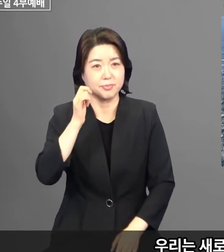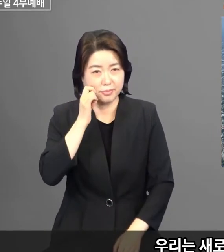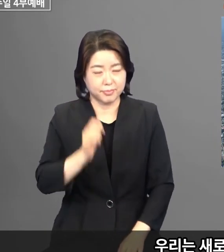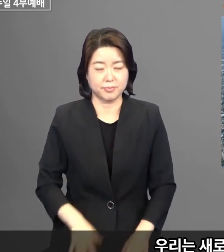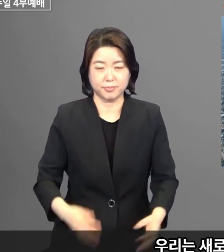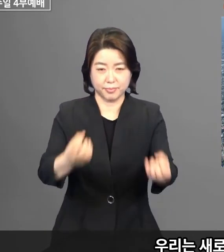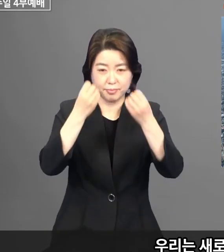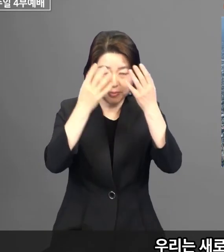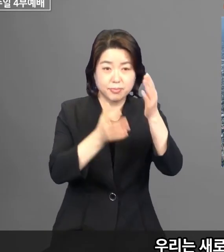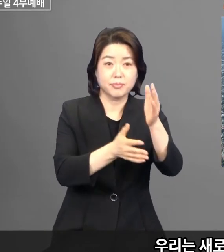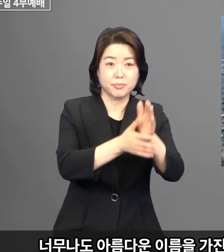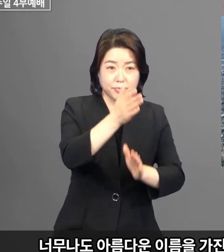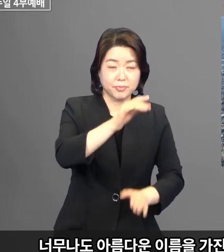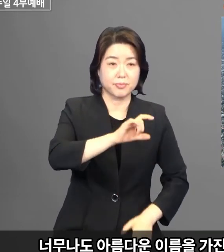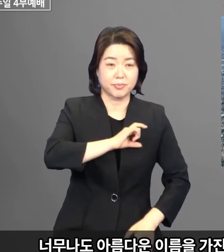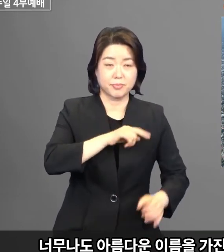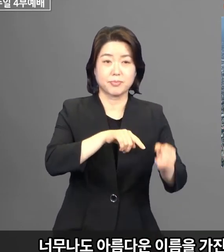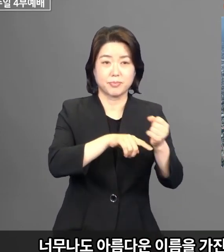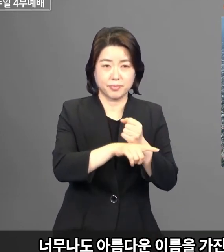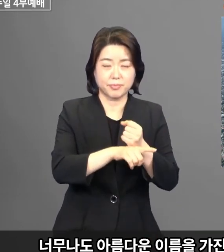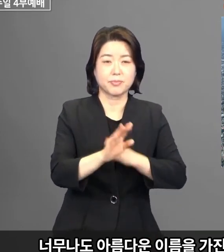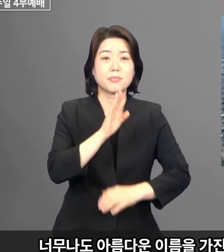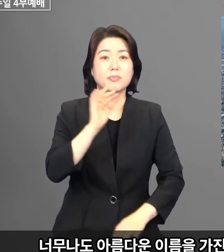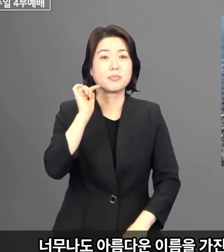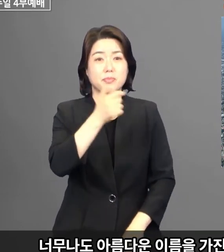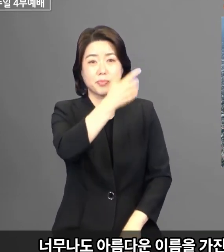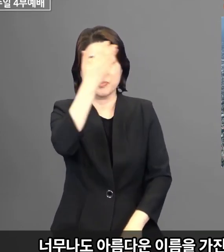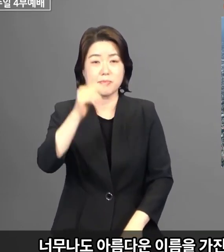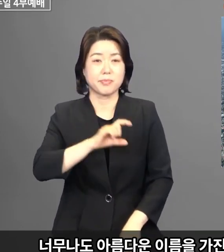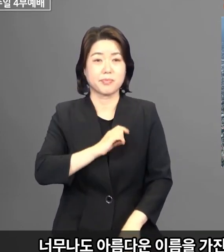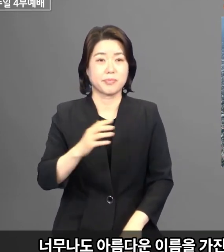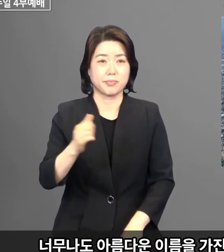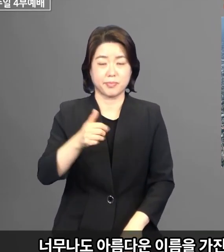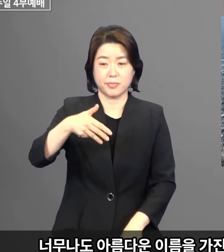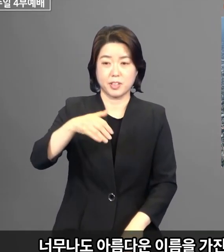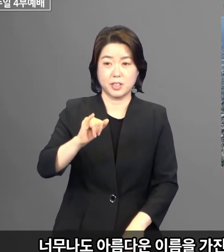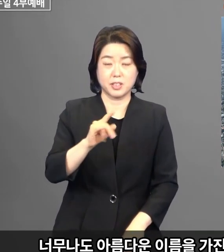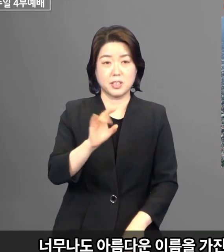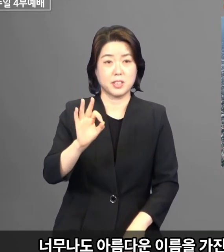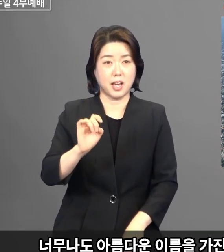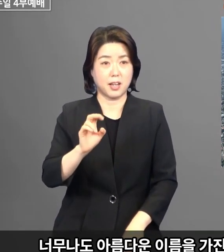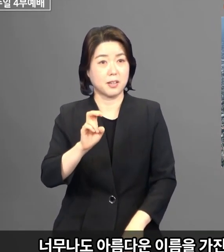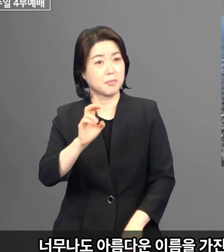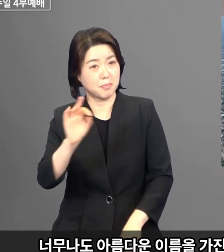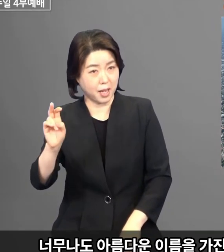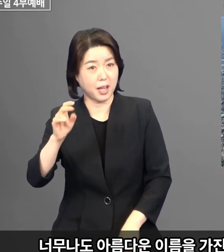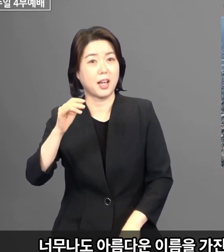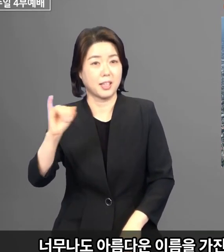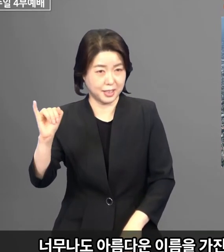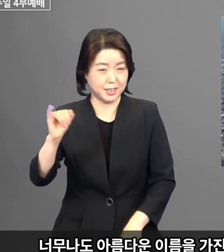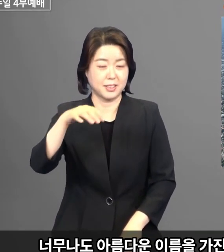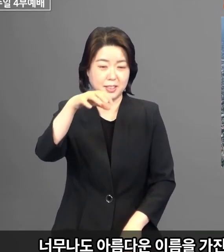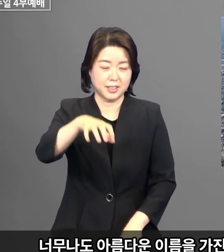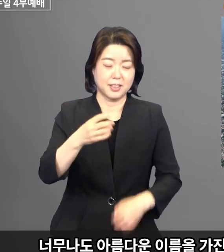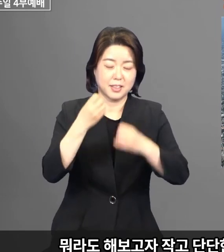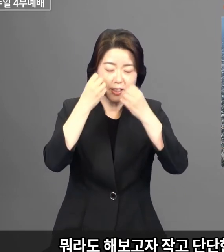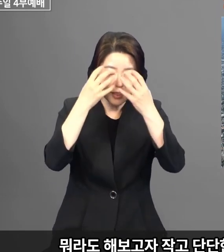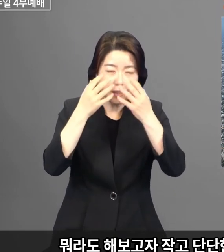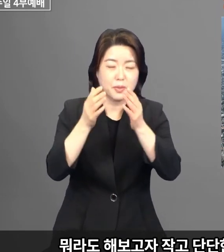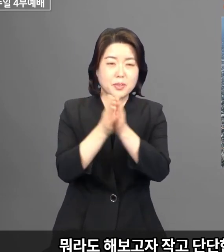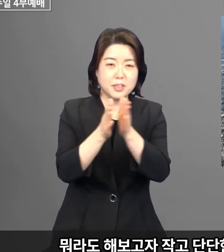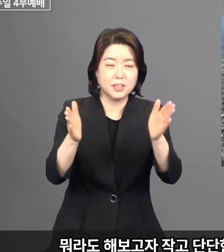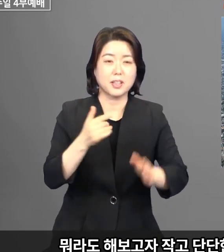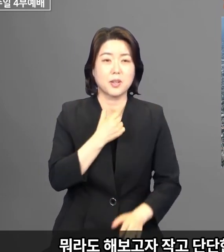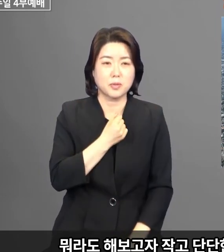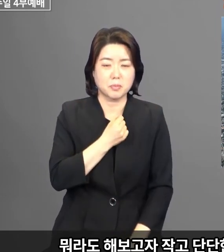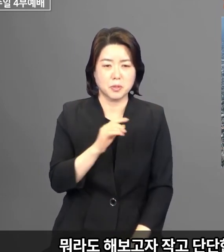새로운 도시라는 너무나도 아름다운 이름을 가진 치앙마이에서 다시 시작하고자,